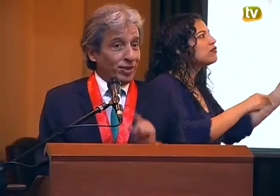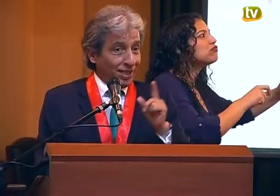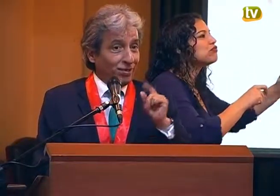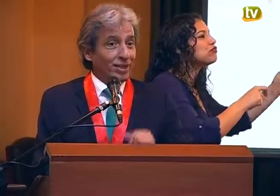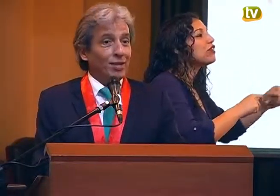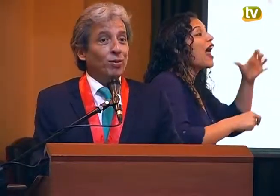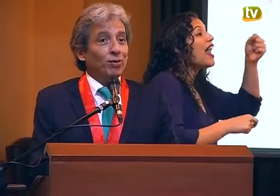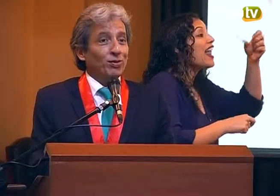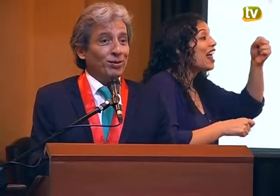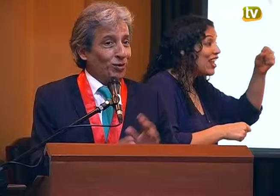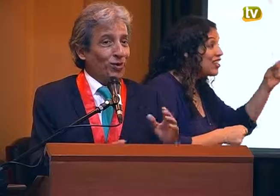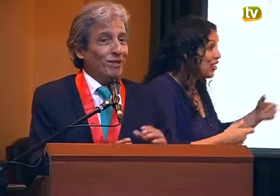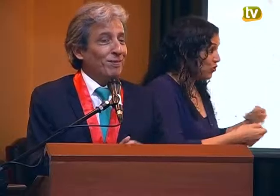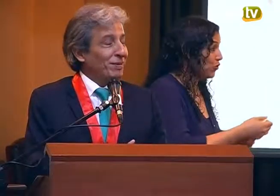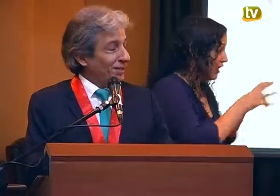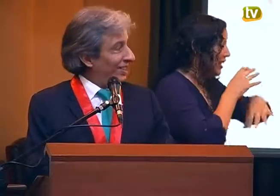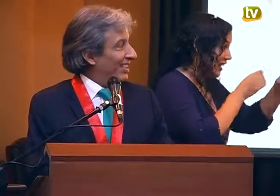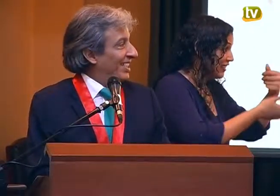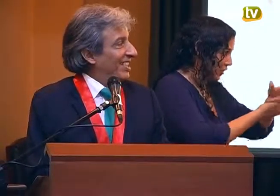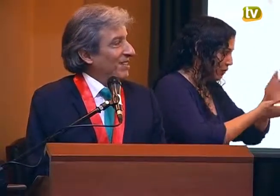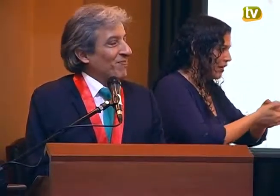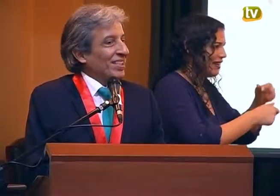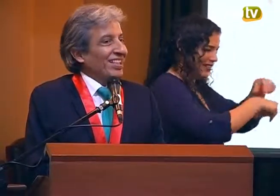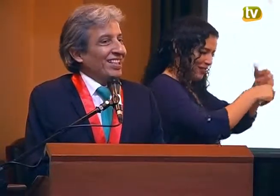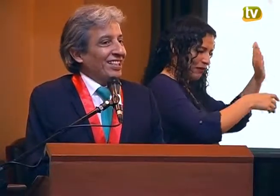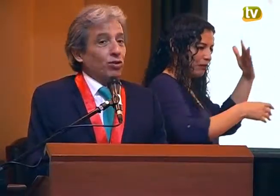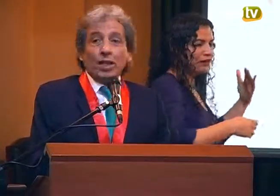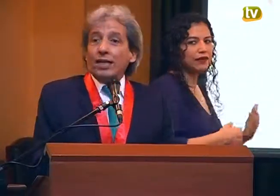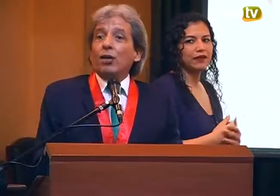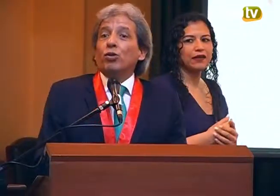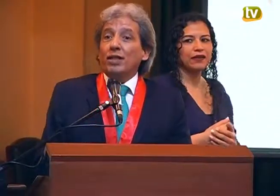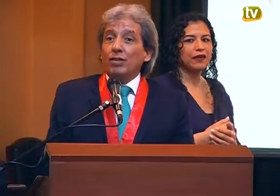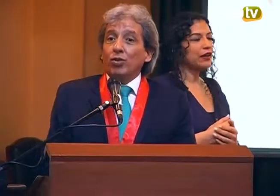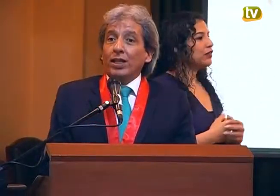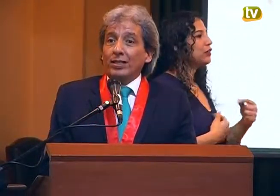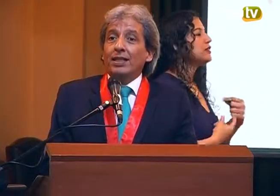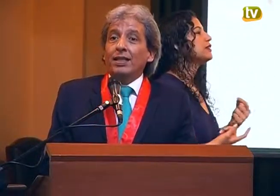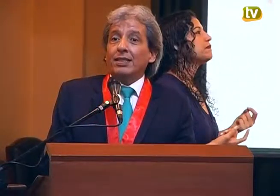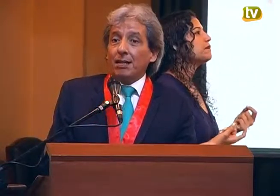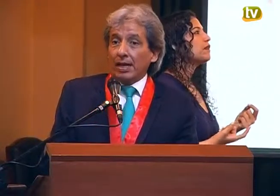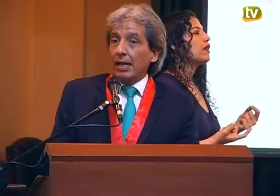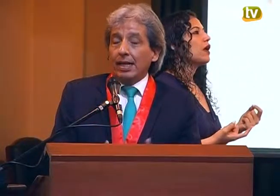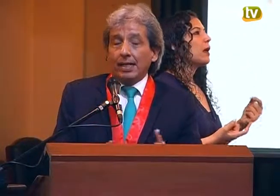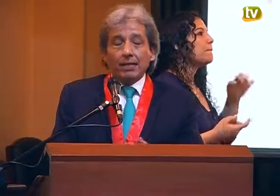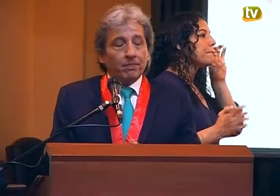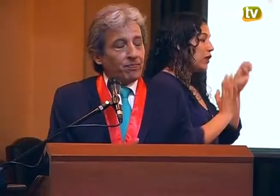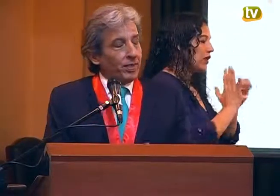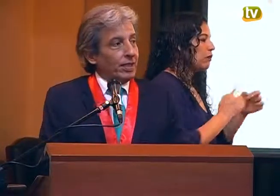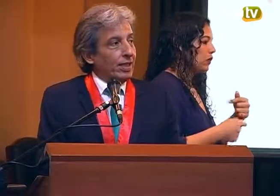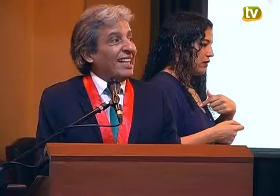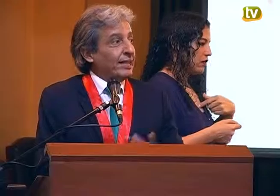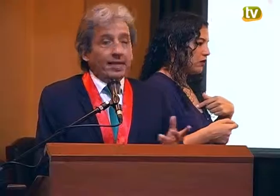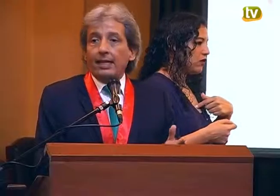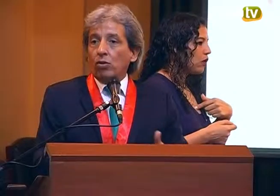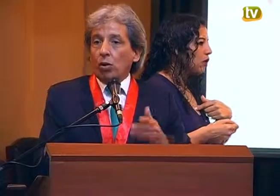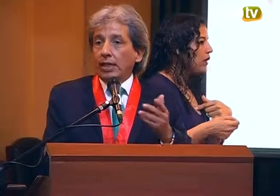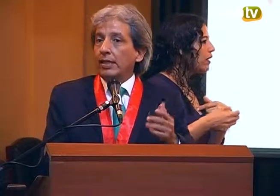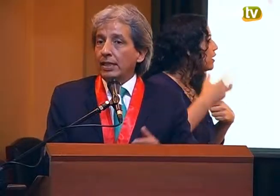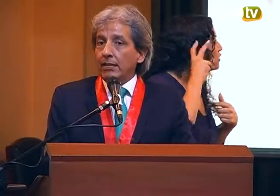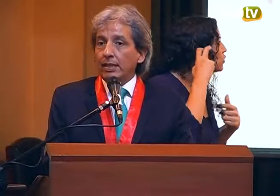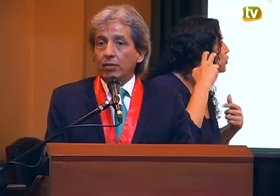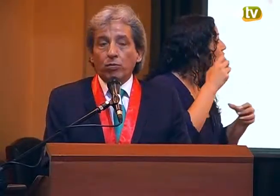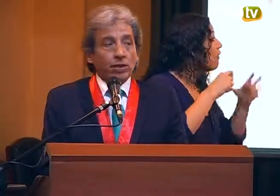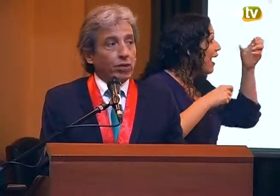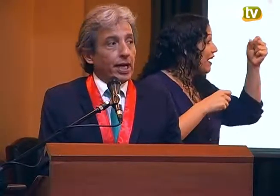lo mismo, o sea, que no sean los locos, todos han vivido. Yo salía corriendo a decirle al lechero o a